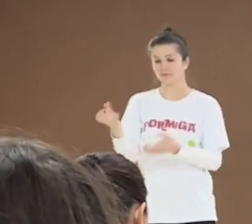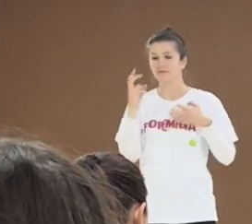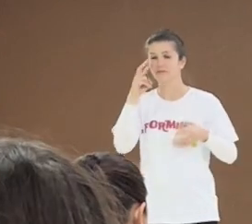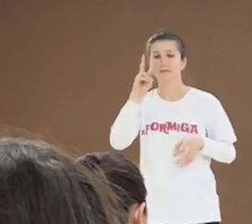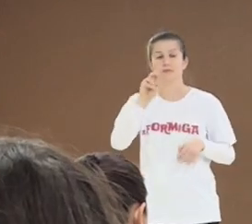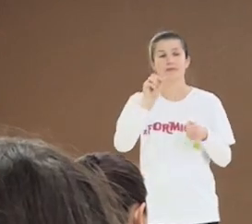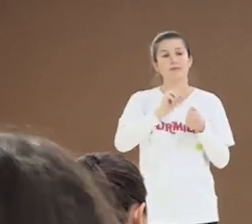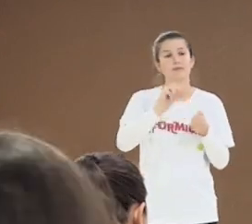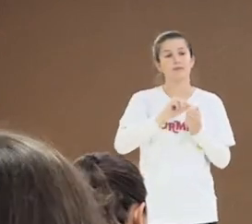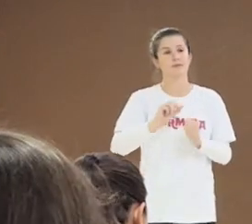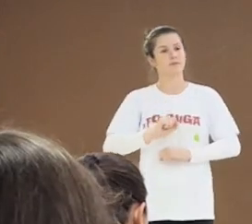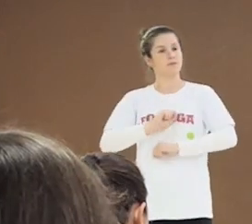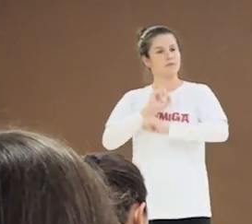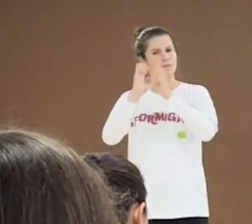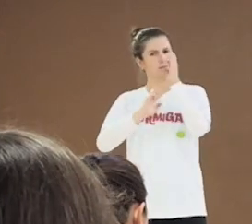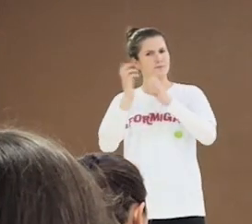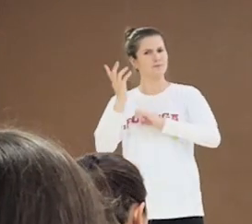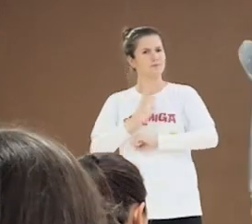Eu aceito.